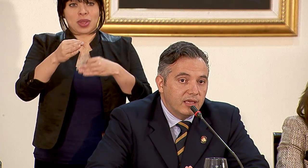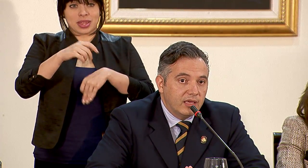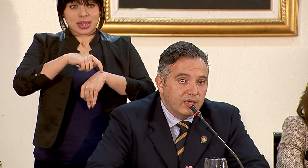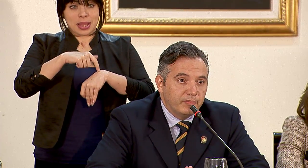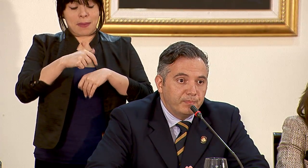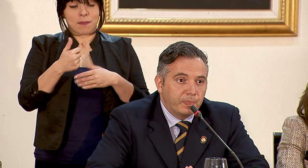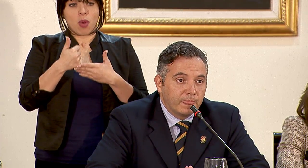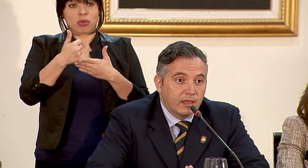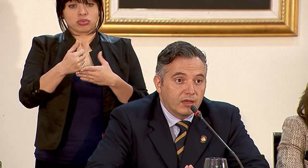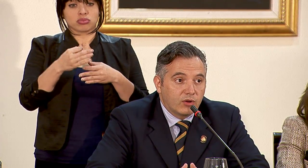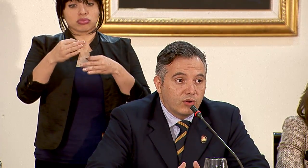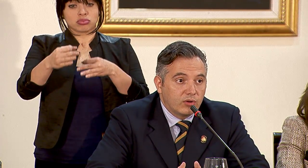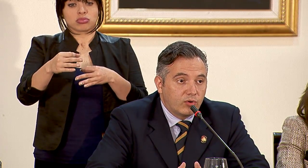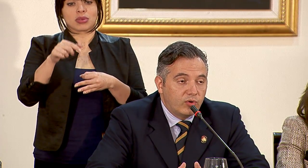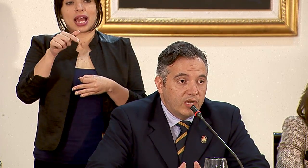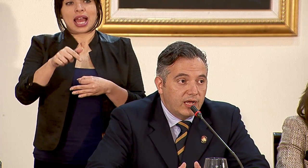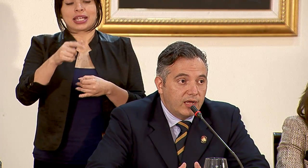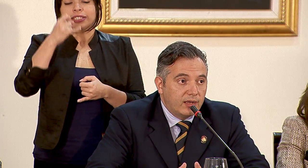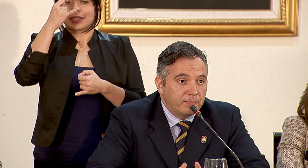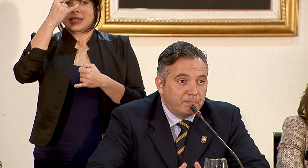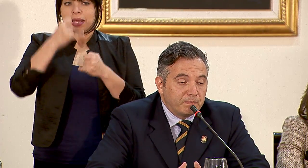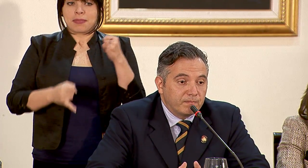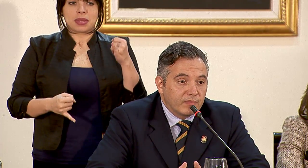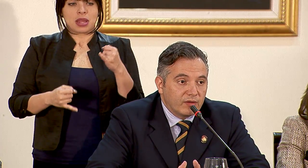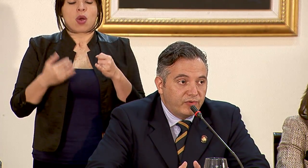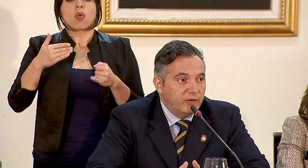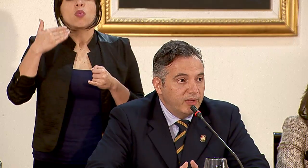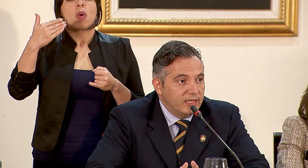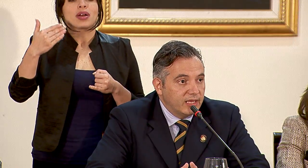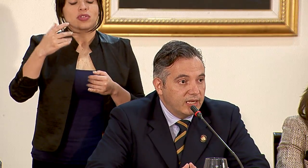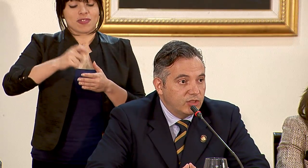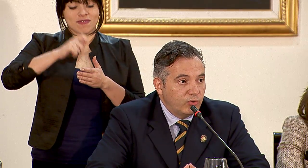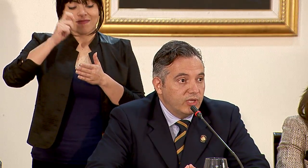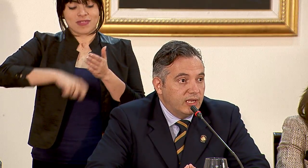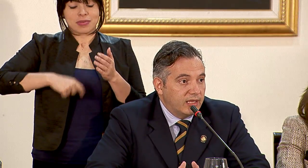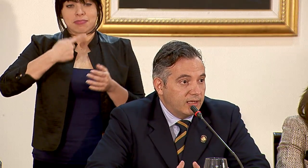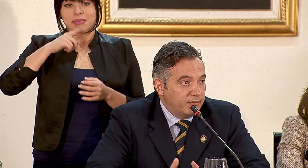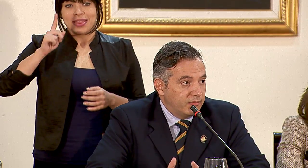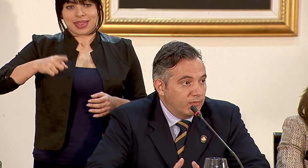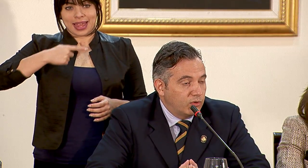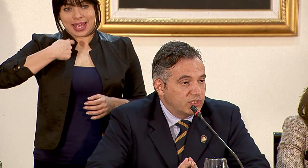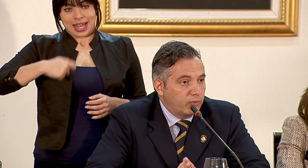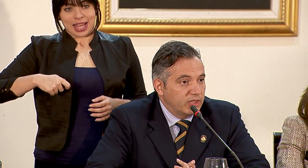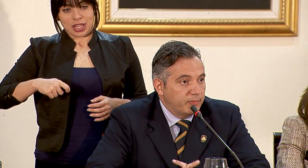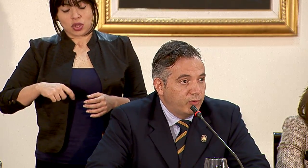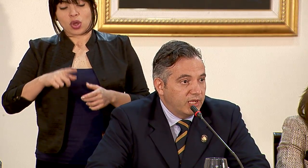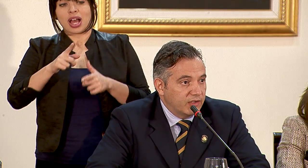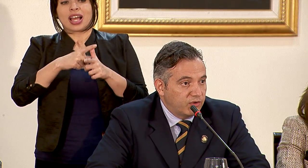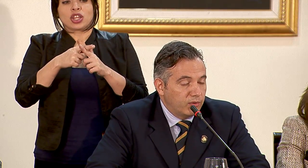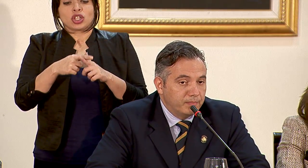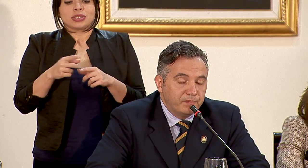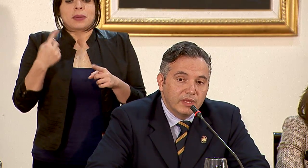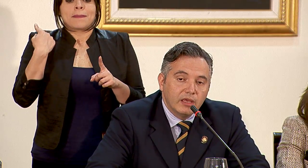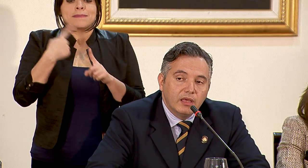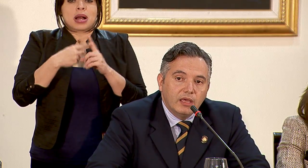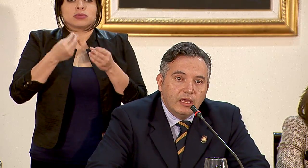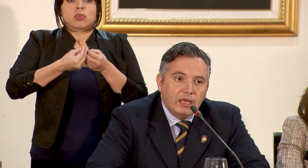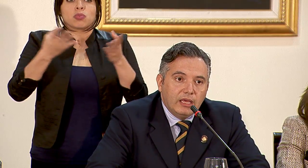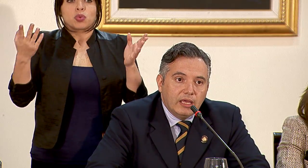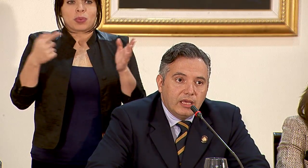firma del decreto y la consecuente publicación.